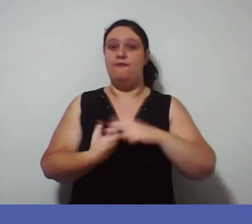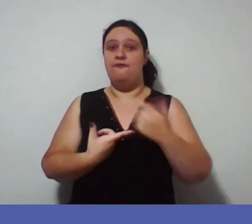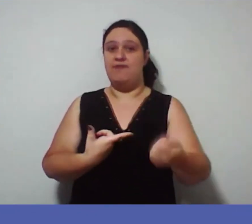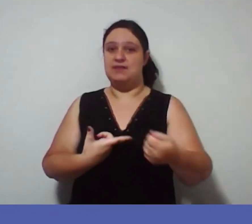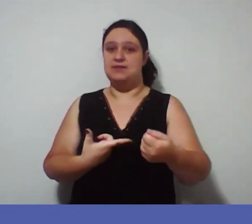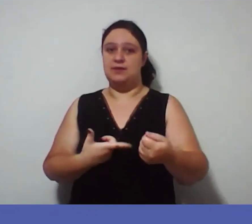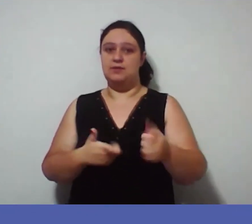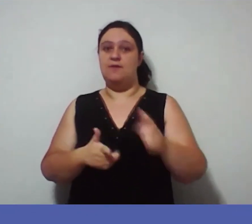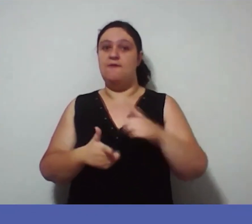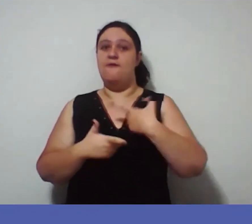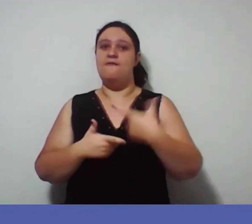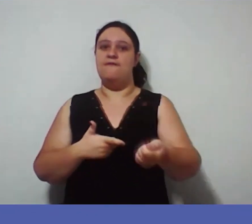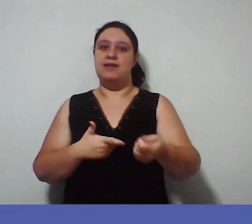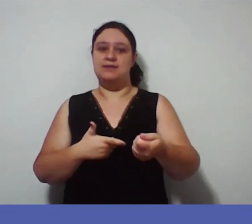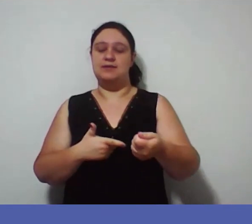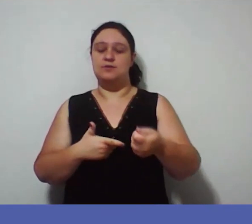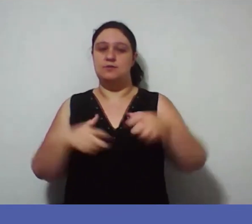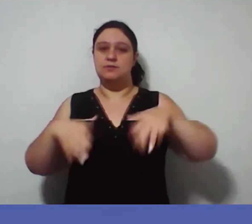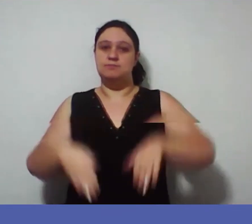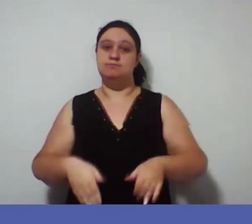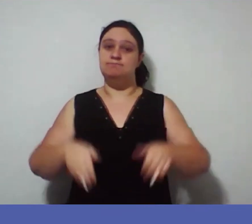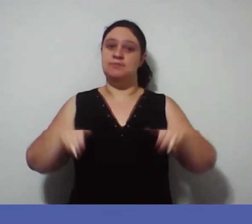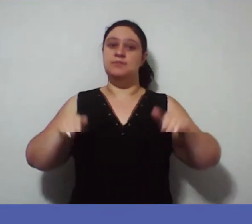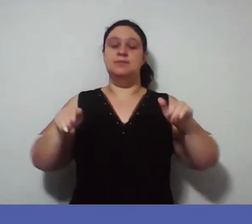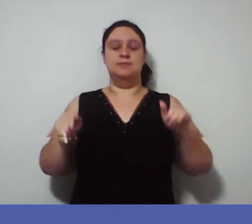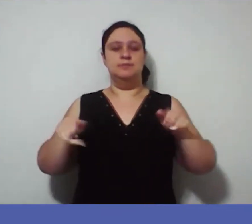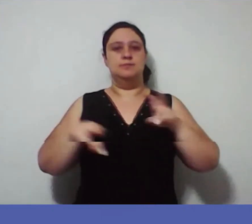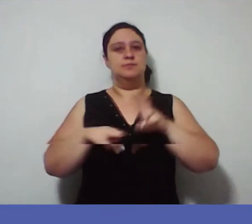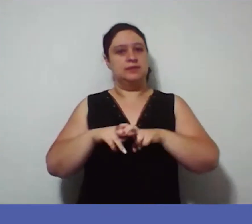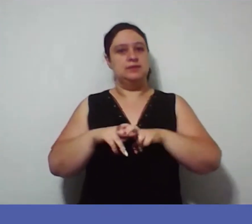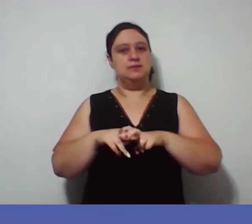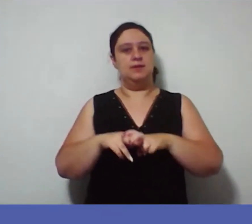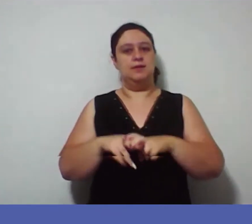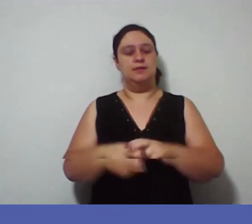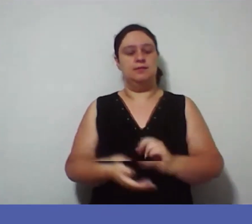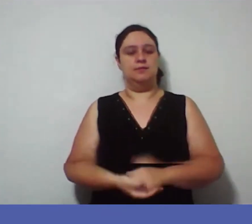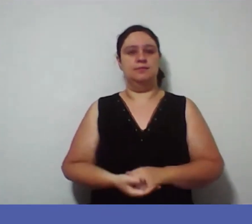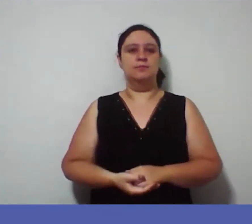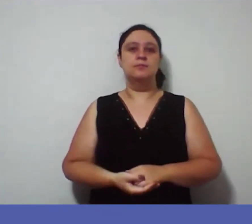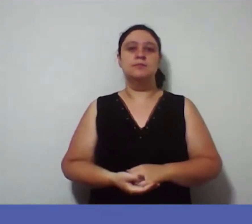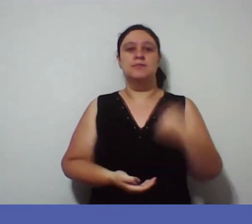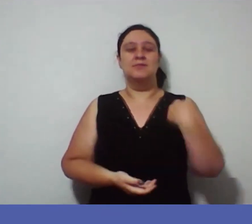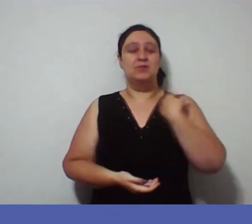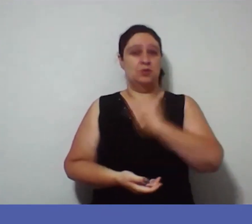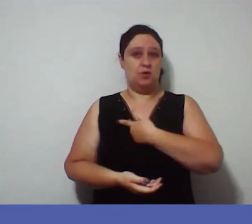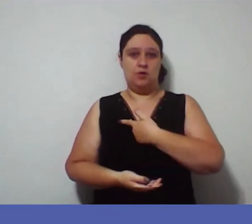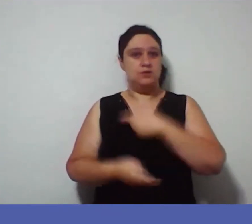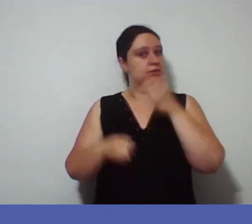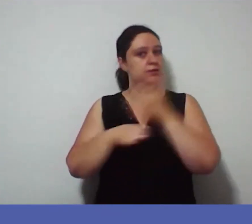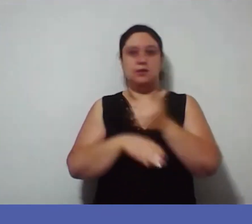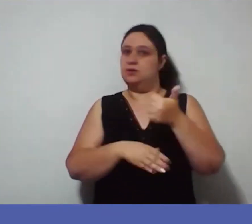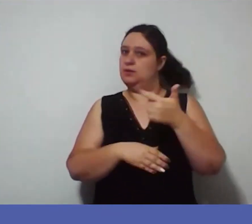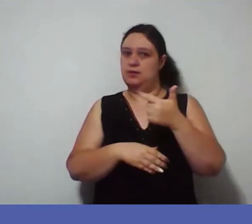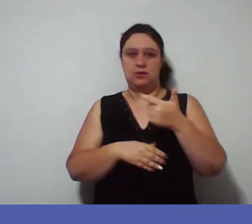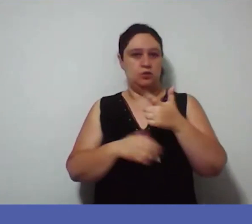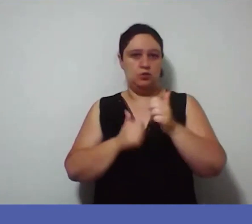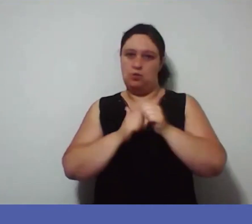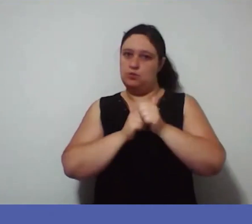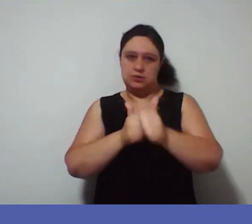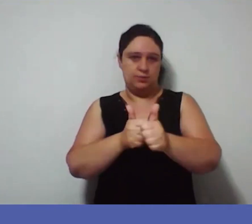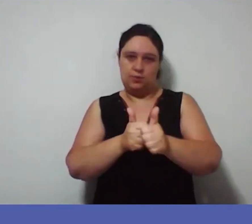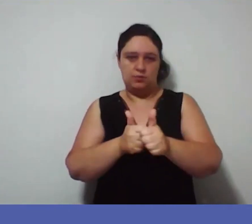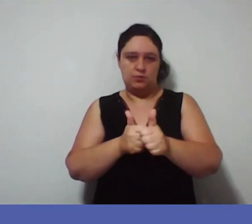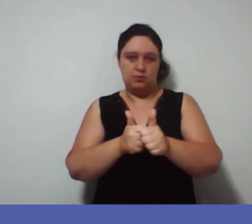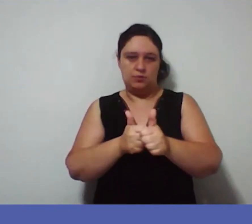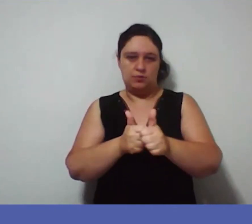né? Nós não seremos esses 12 apóstolos que têm um lugar especial para